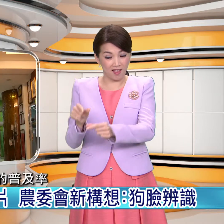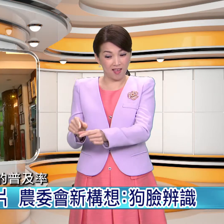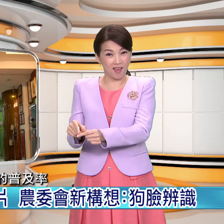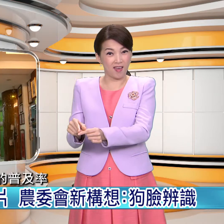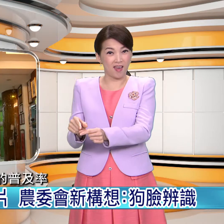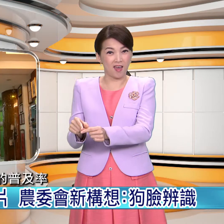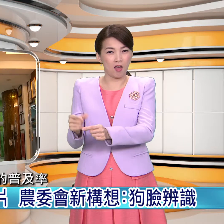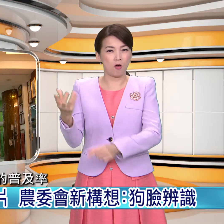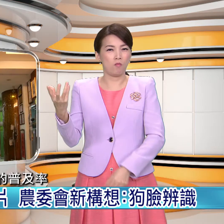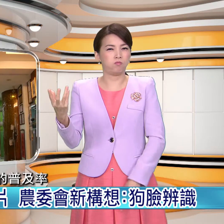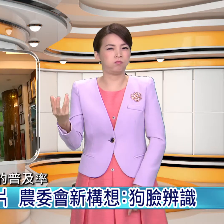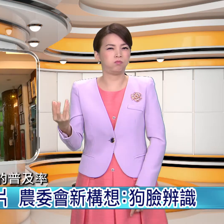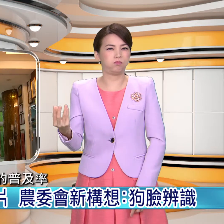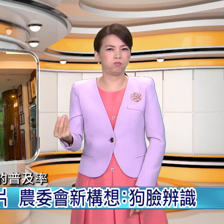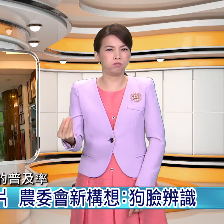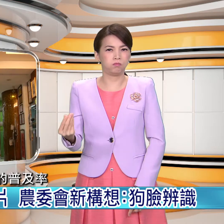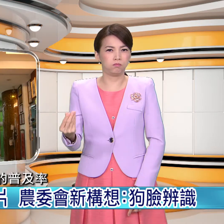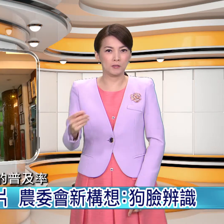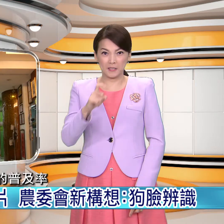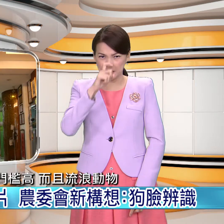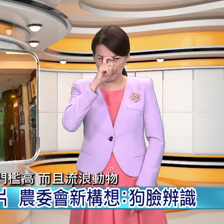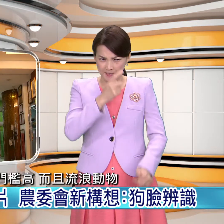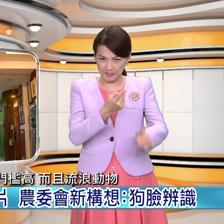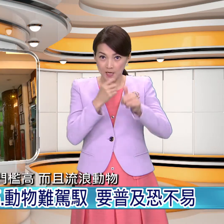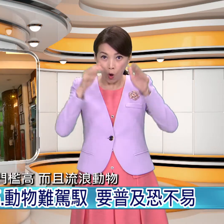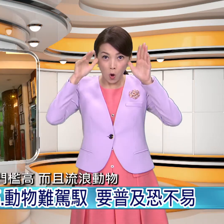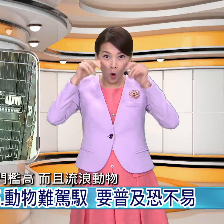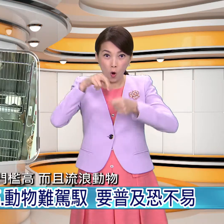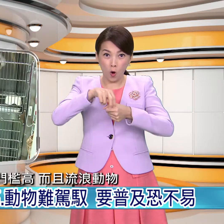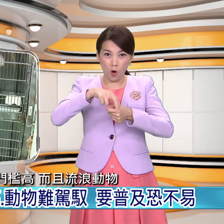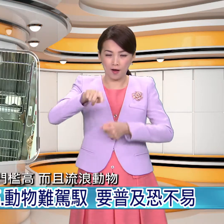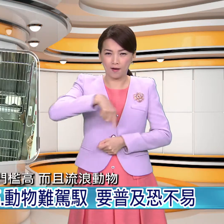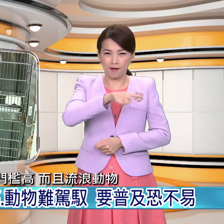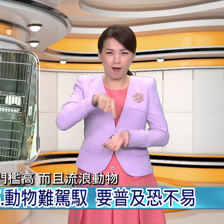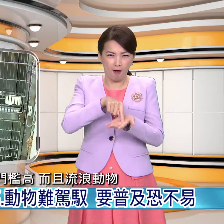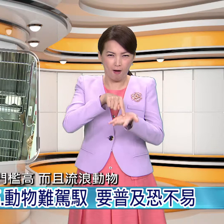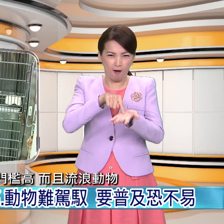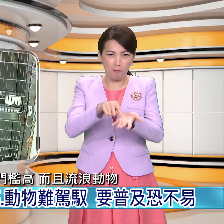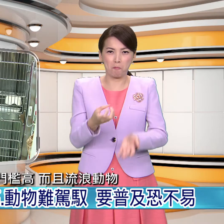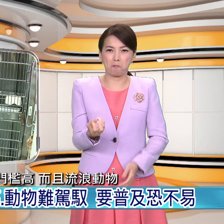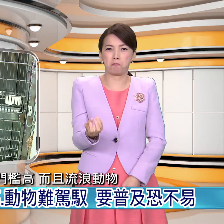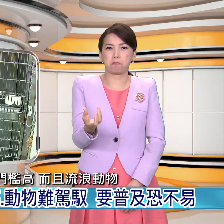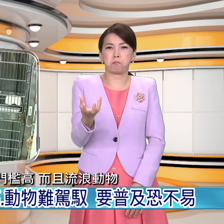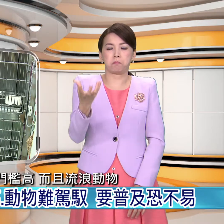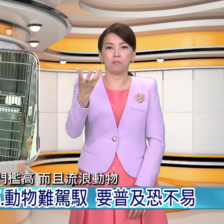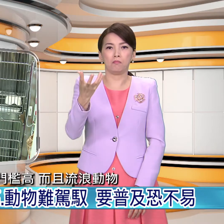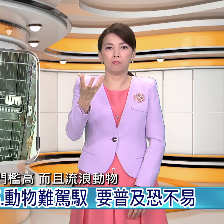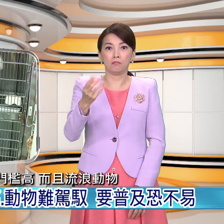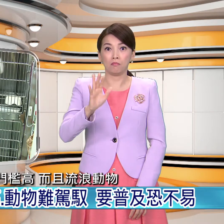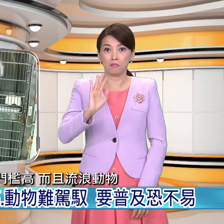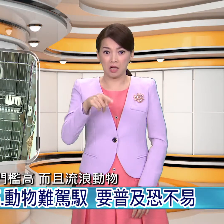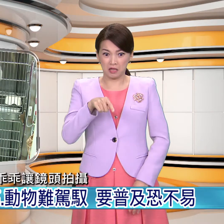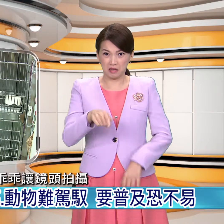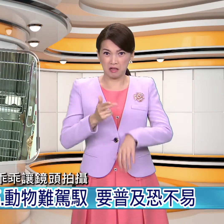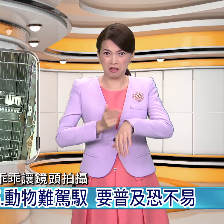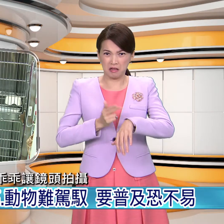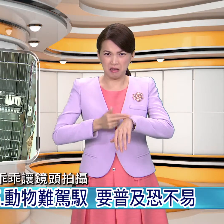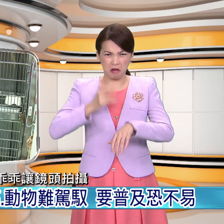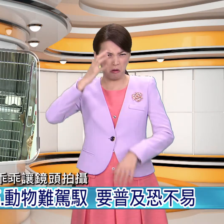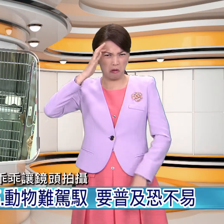物登记的普及率。不过，这项技术门槛高，而且流浪动物很难让人